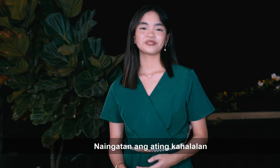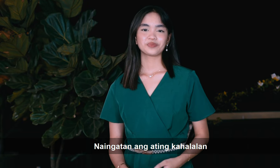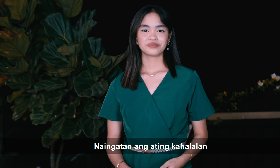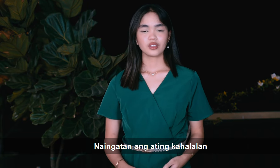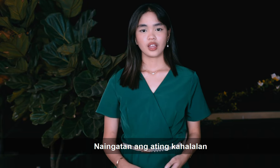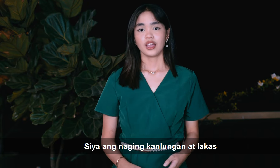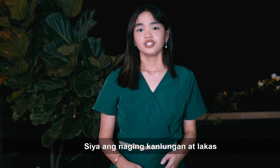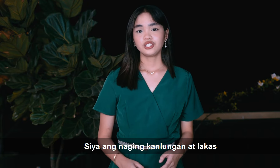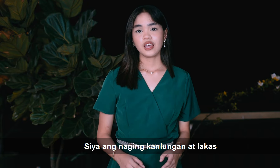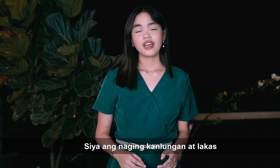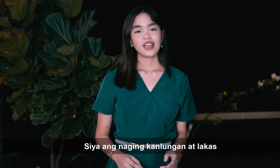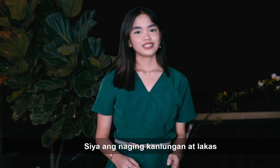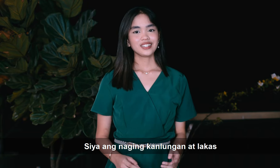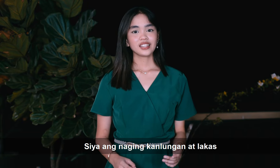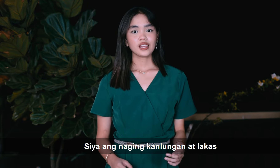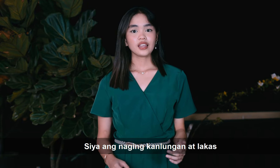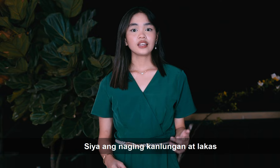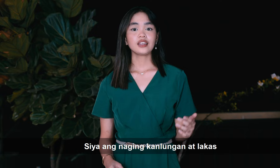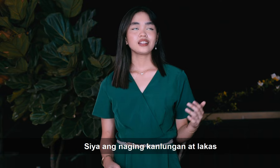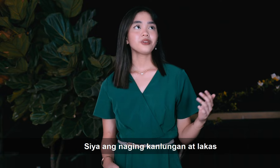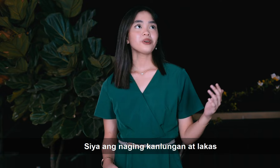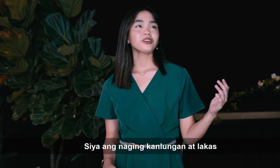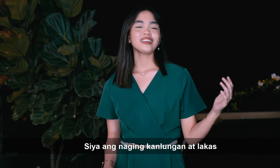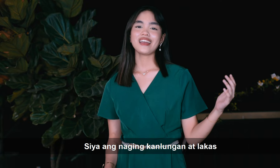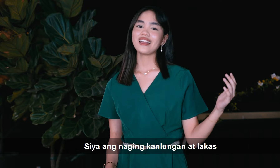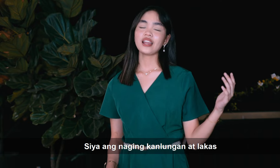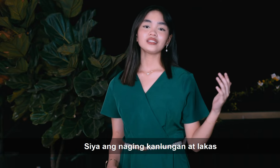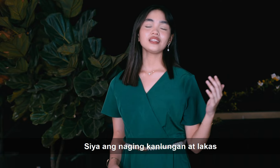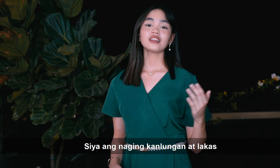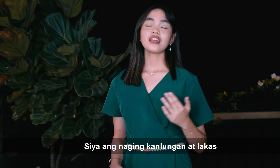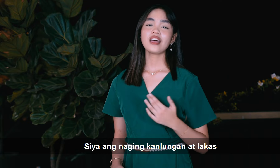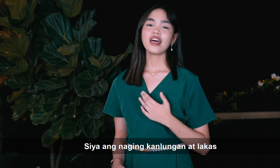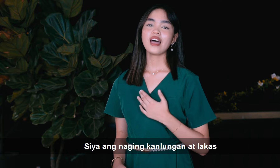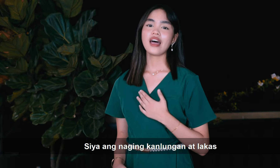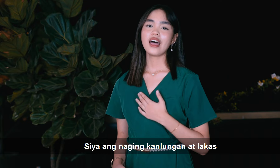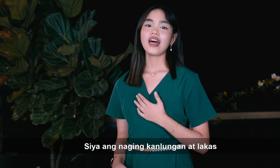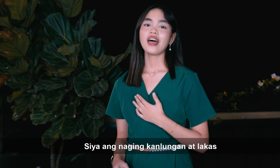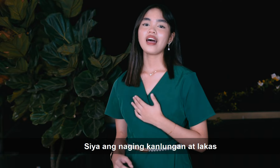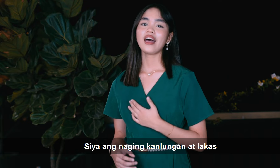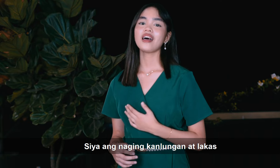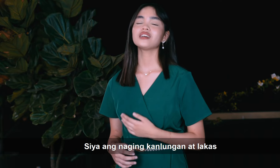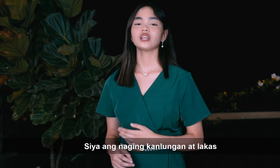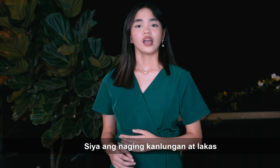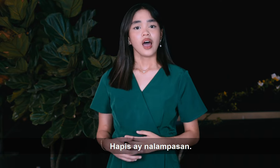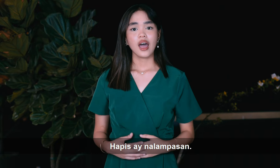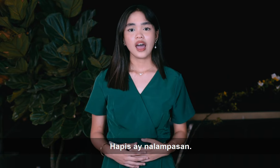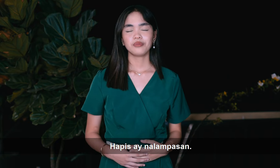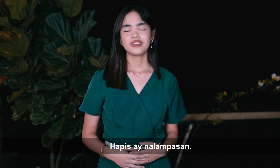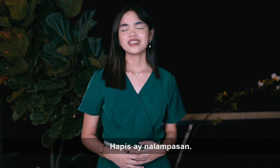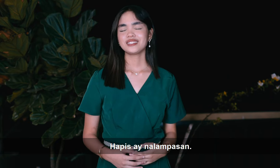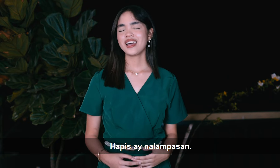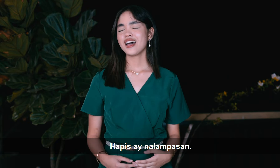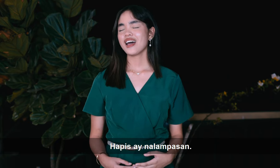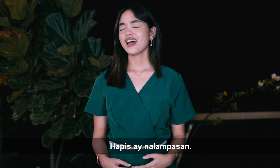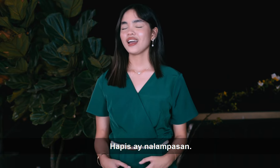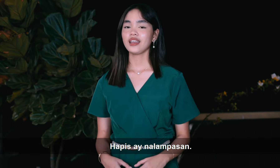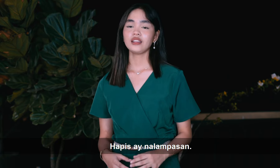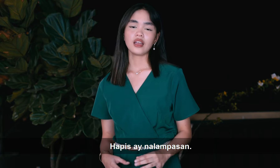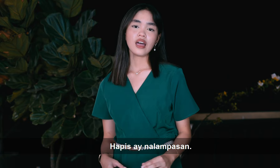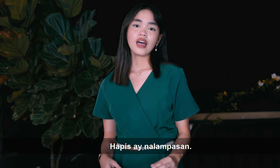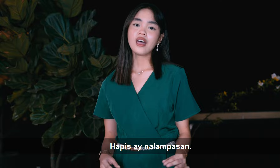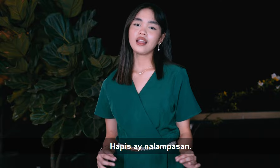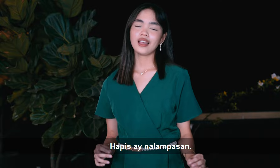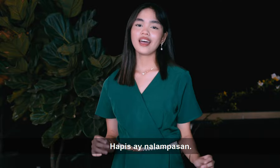kahalagahan. Siya ang naging kandungan at lakas, hapis